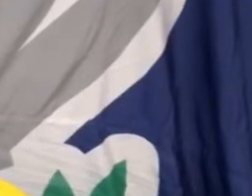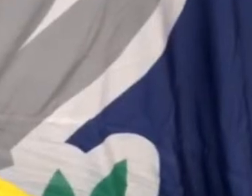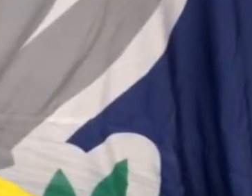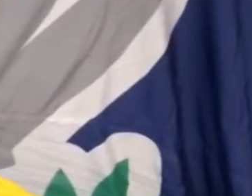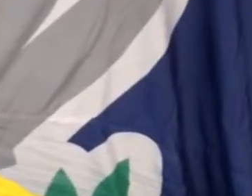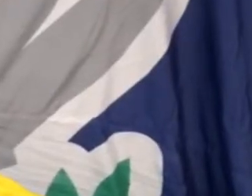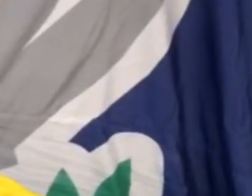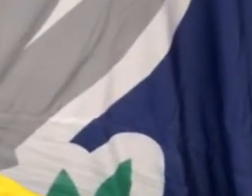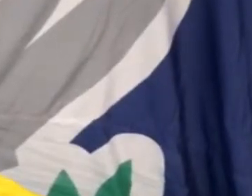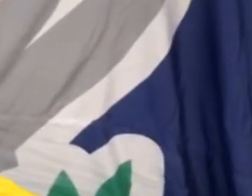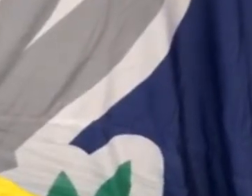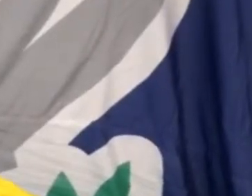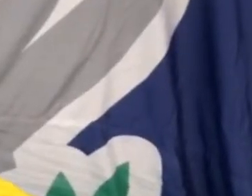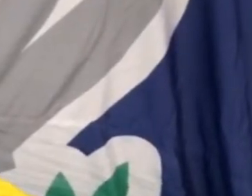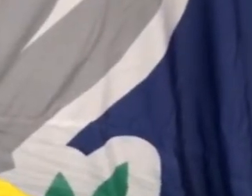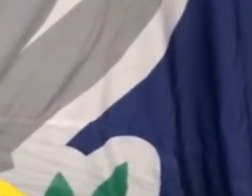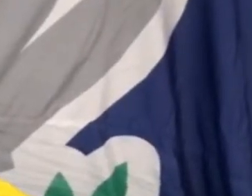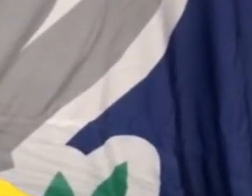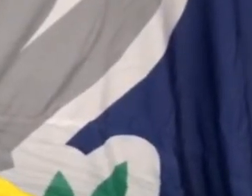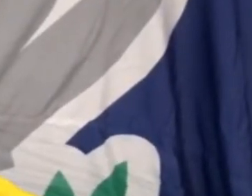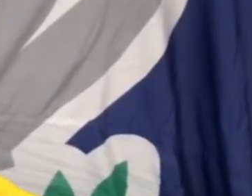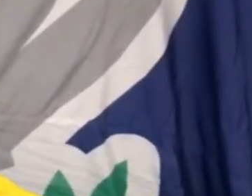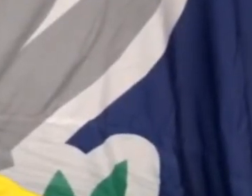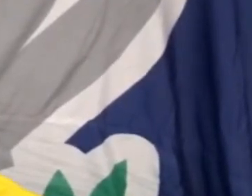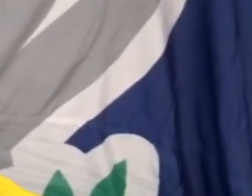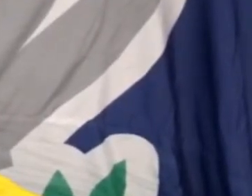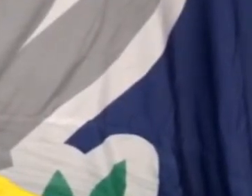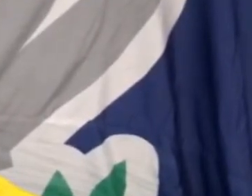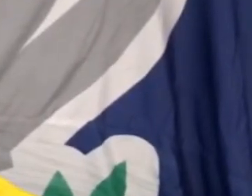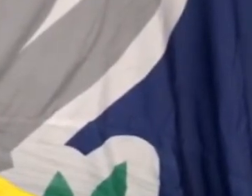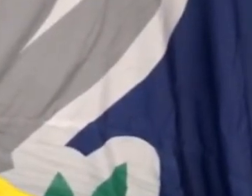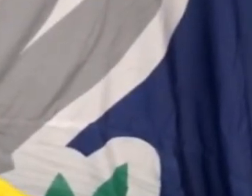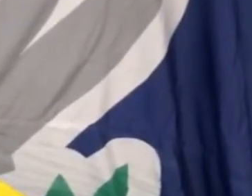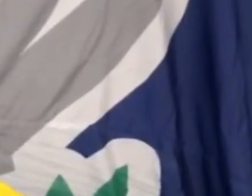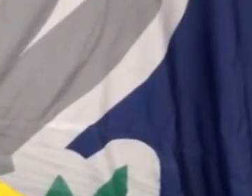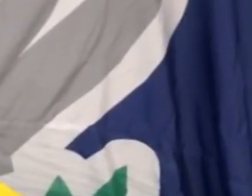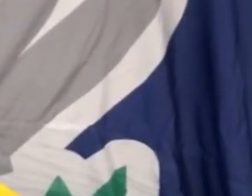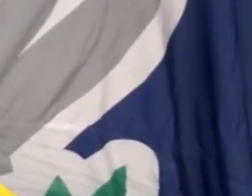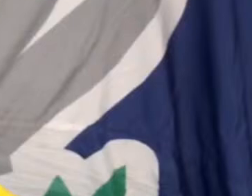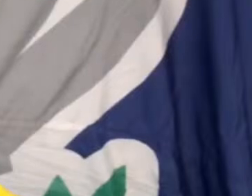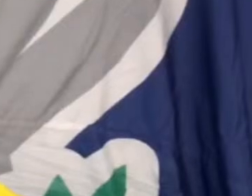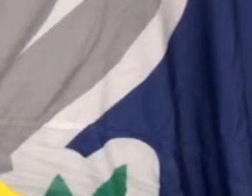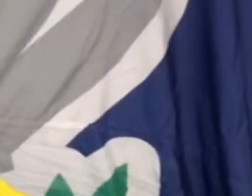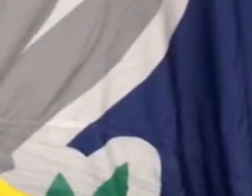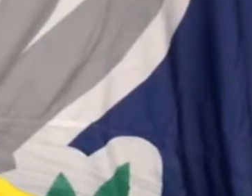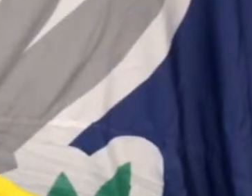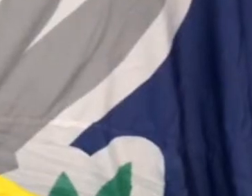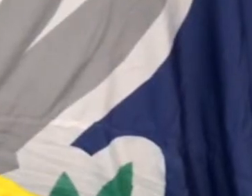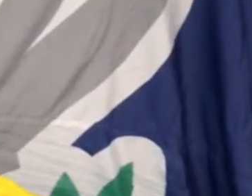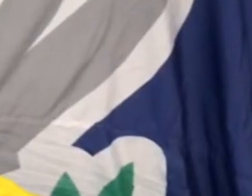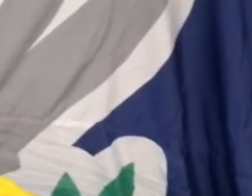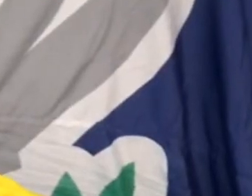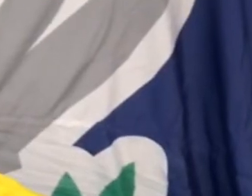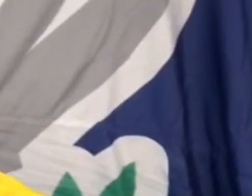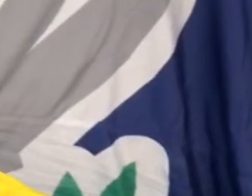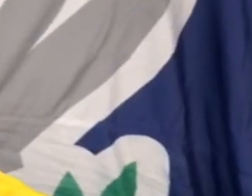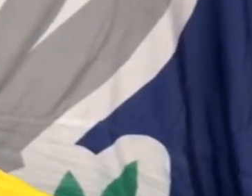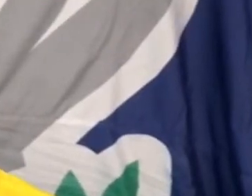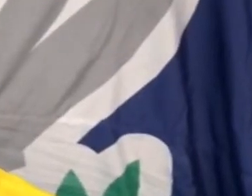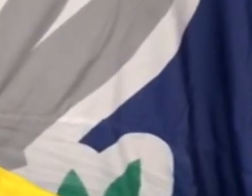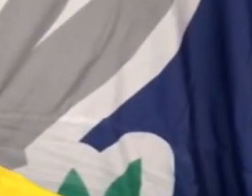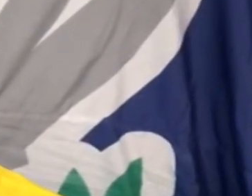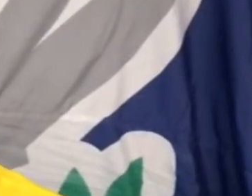que ter respeito com a família da menina, a minha tem que ter respeito com a família